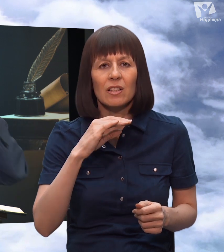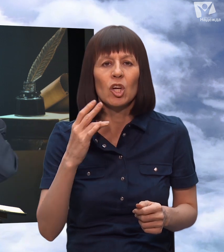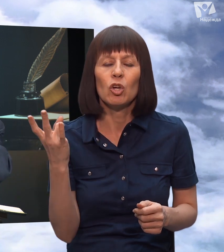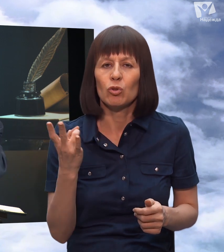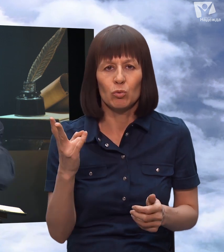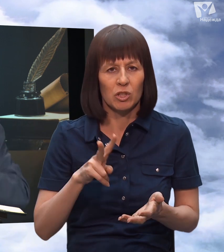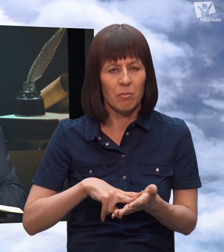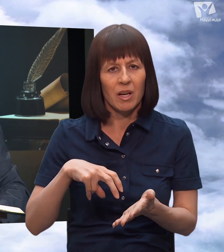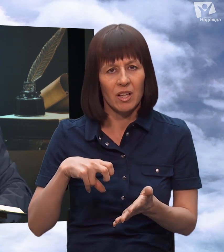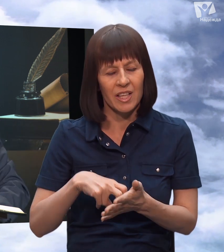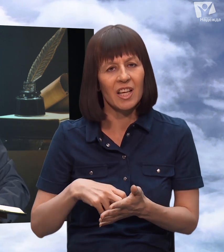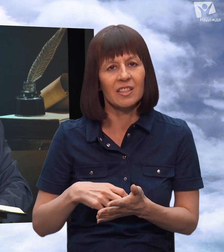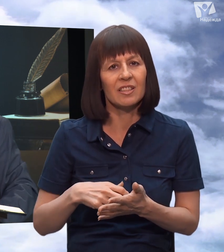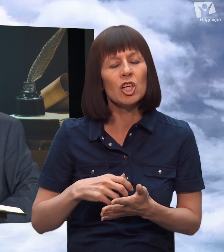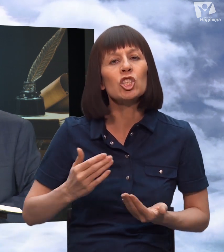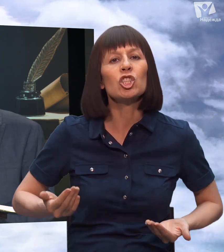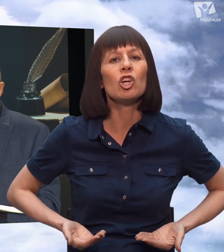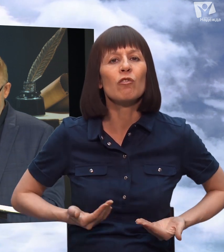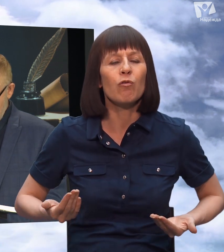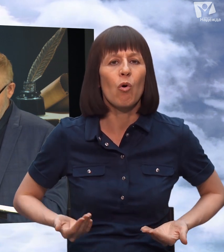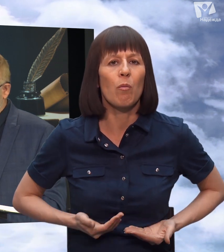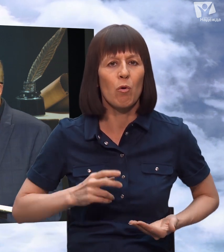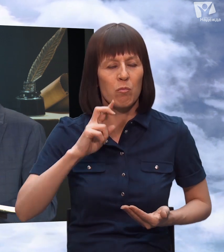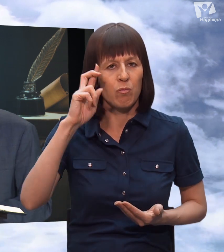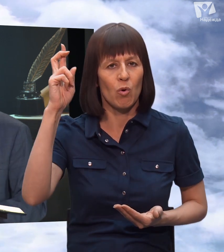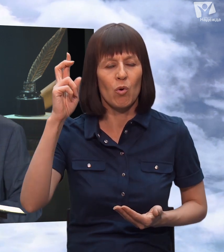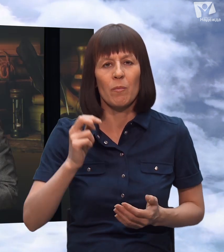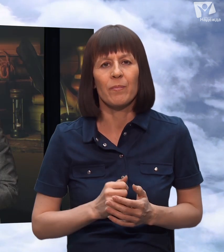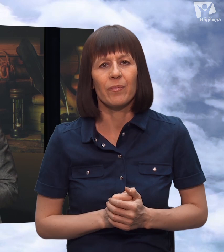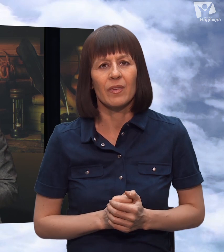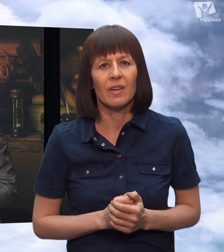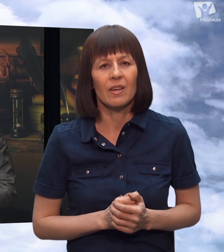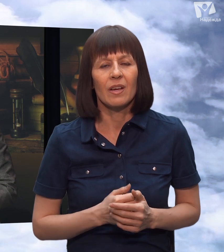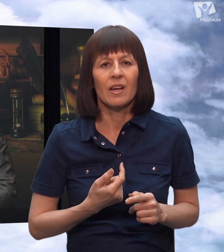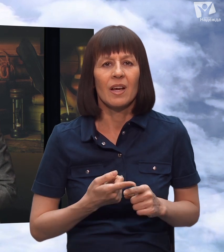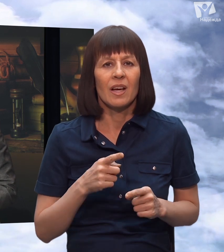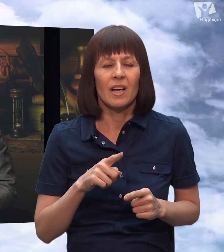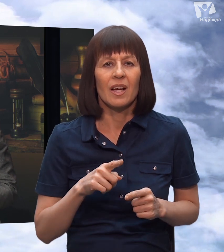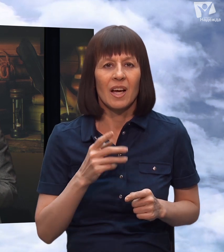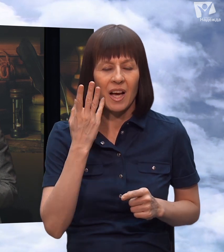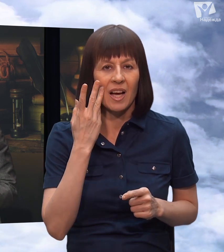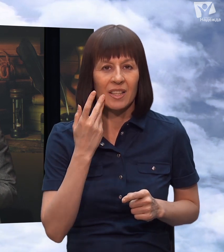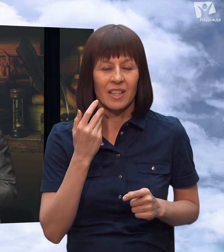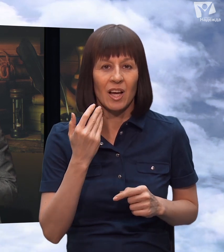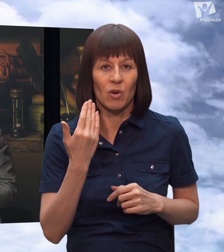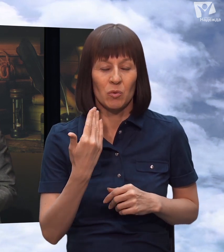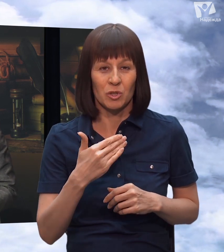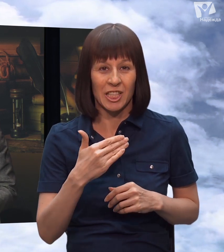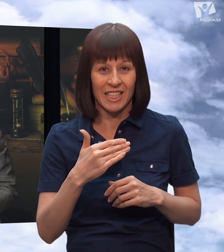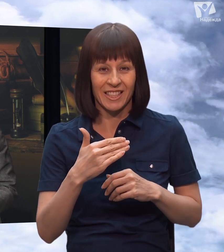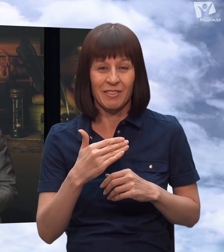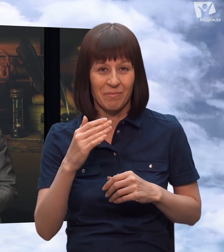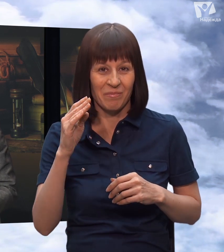богом поклонялся живому богу то есть восьмой год своего царствования когда ему